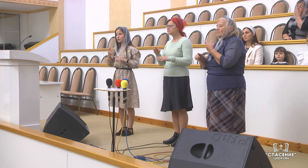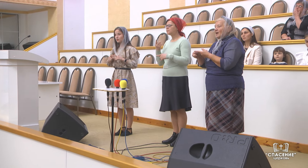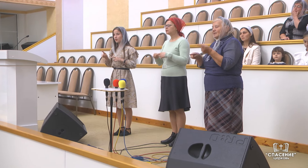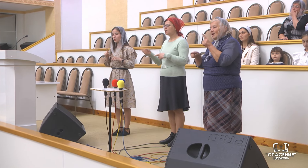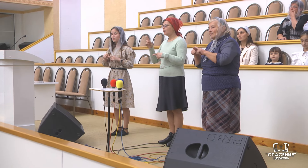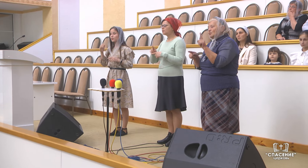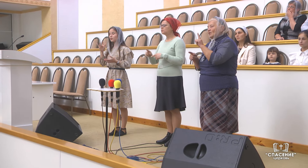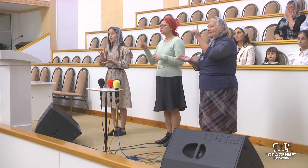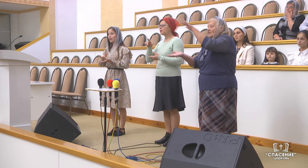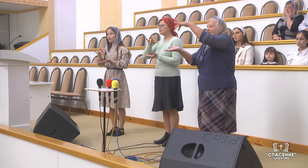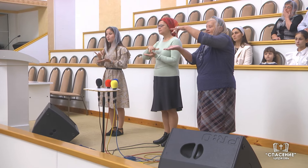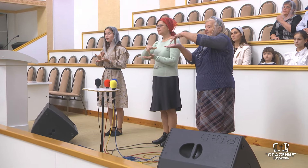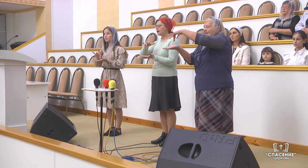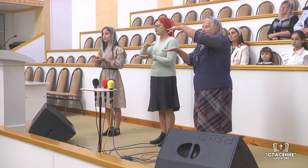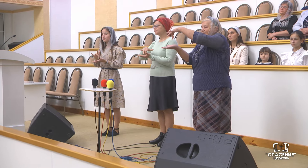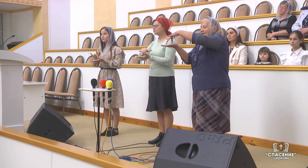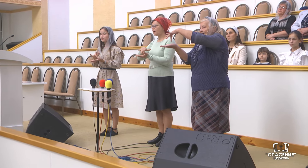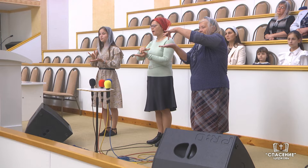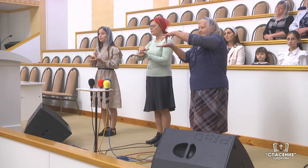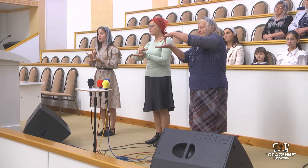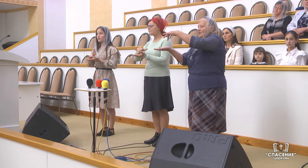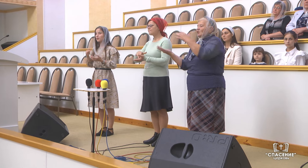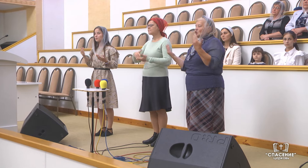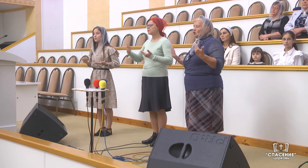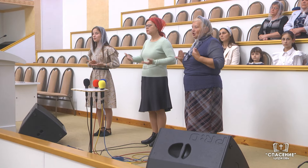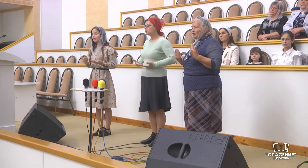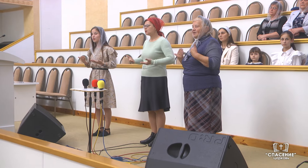потому что в самом центре ее ты.